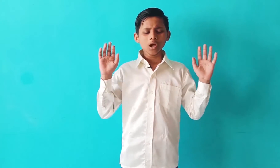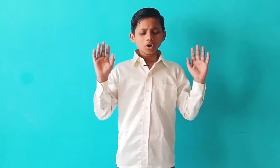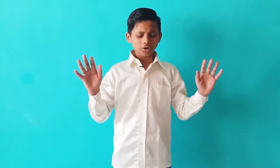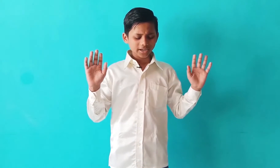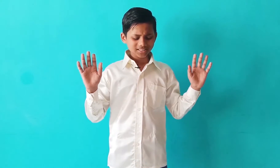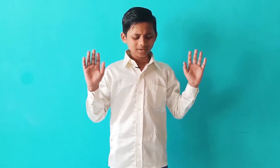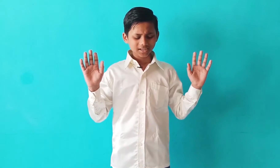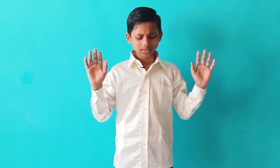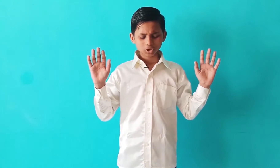ஒரு